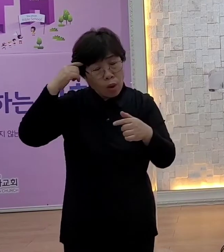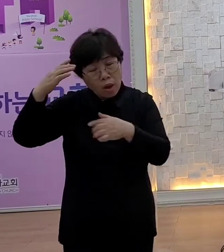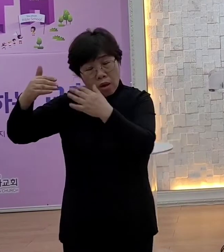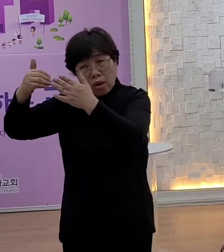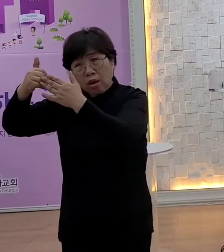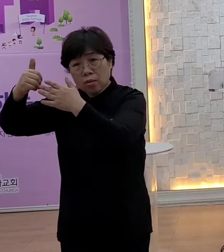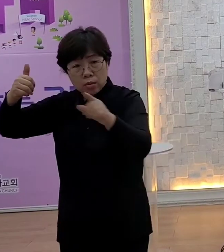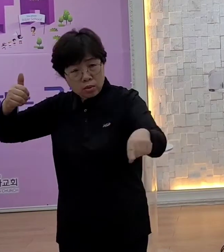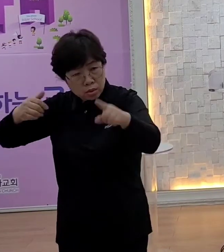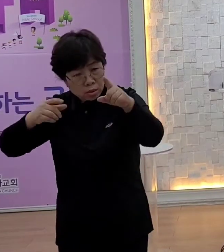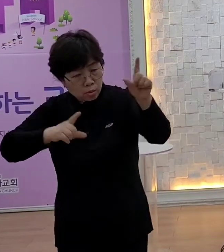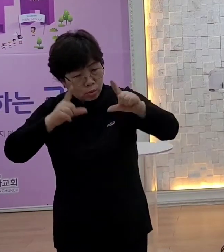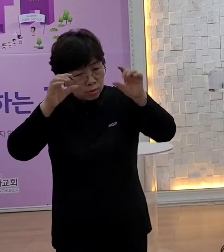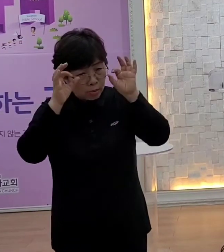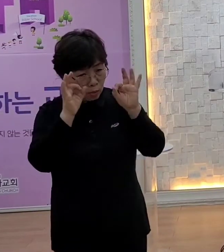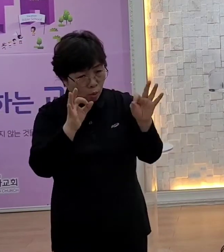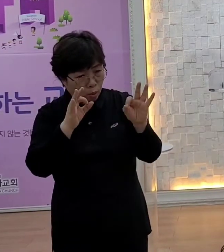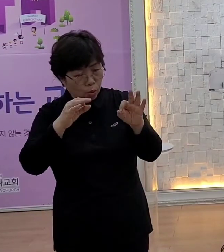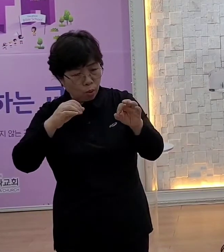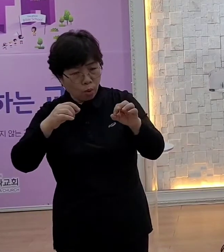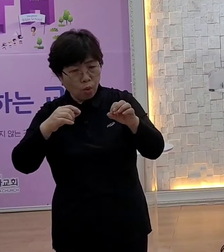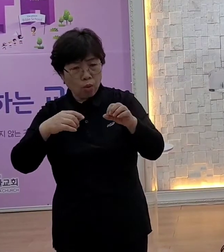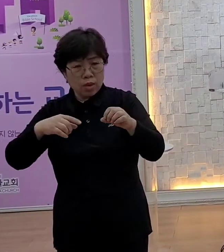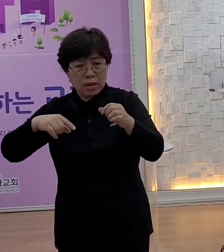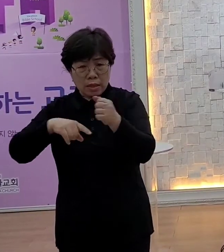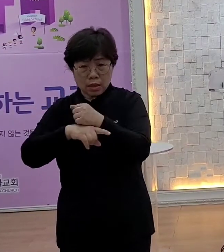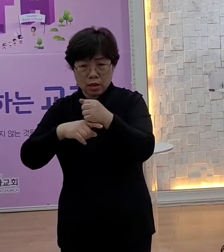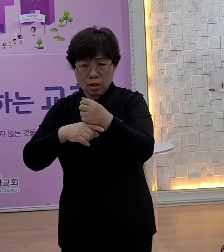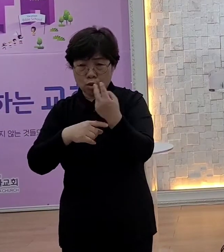것을 그 악한 길에서 돌이켜 떠난 것을 보시고